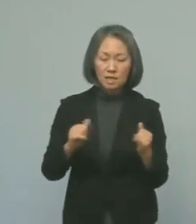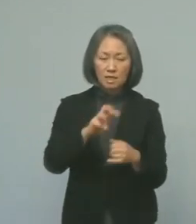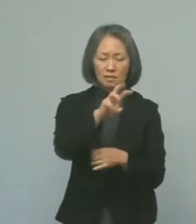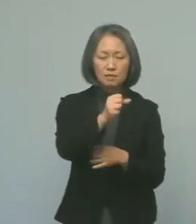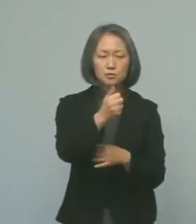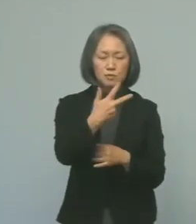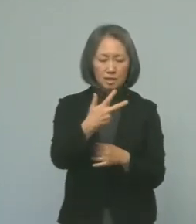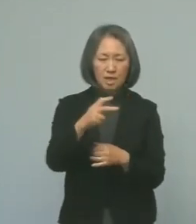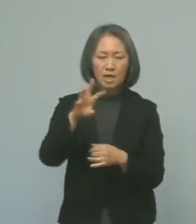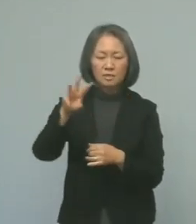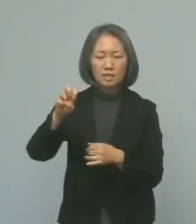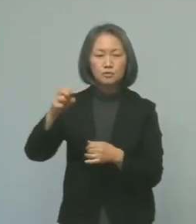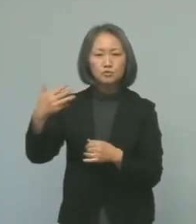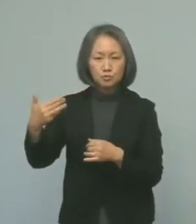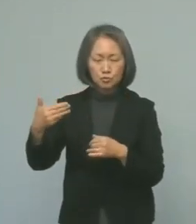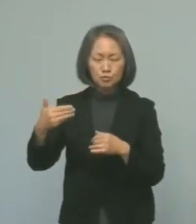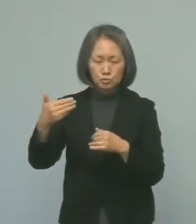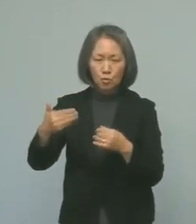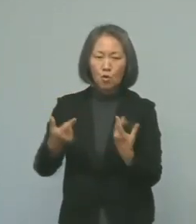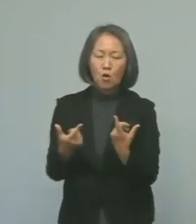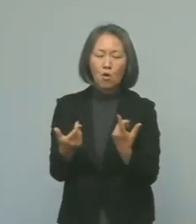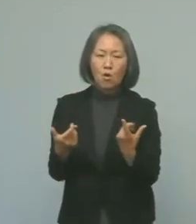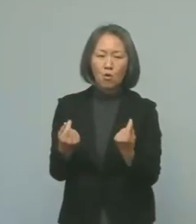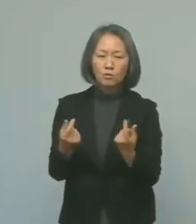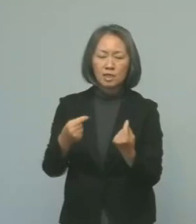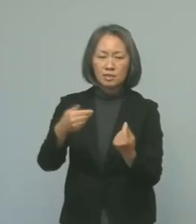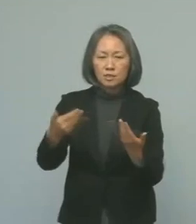と39の同僚の方です。